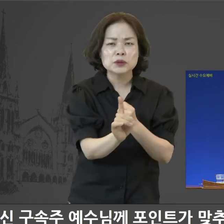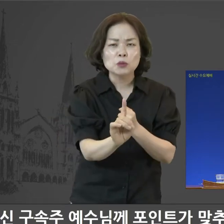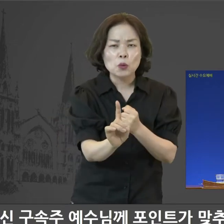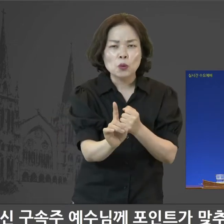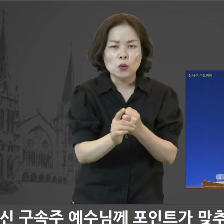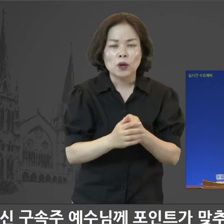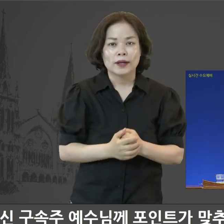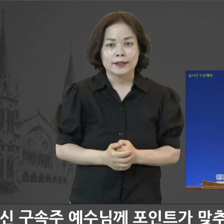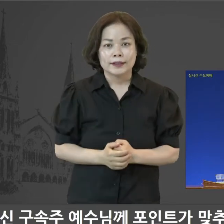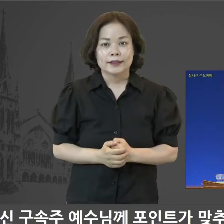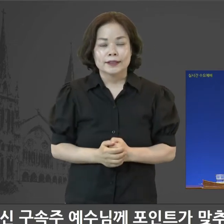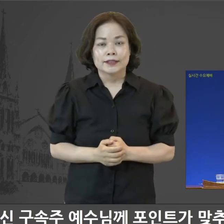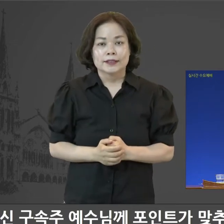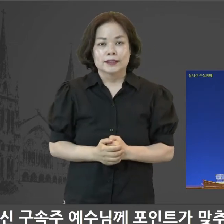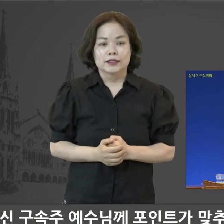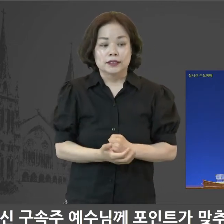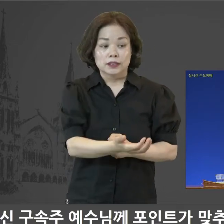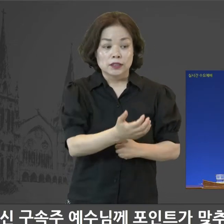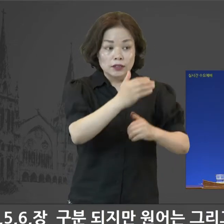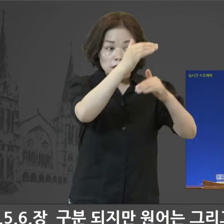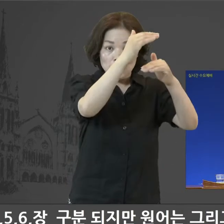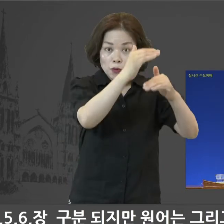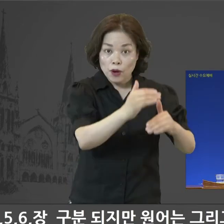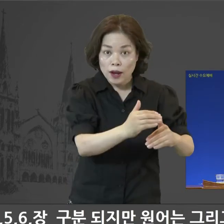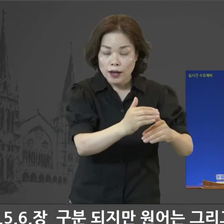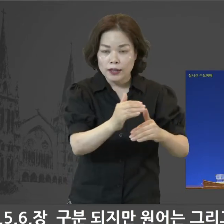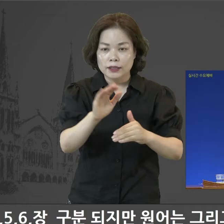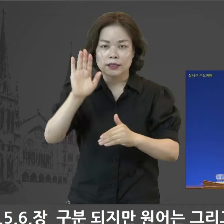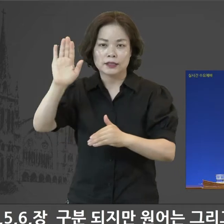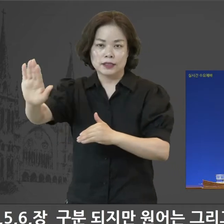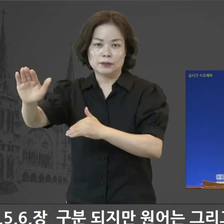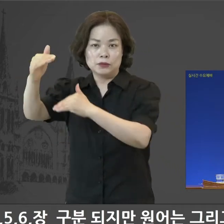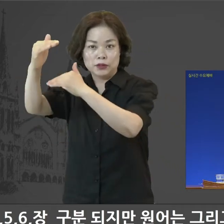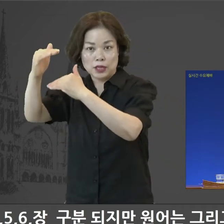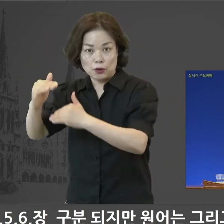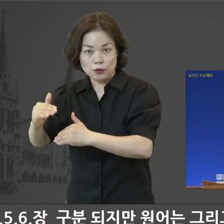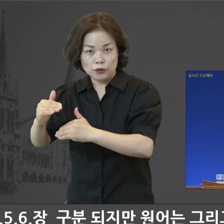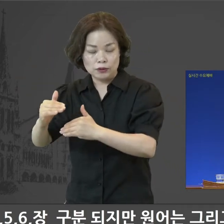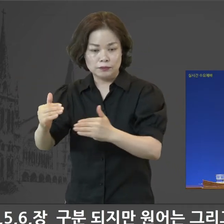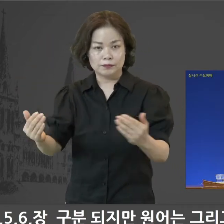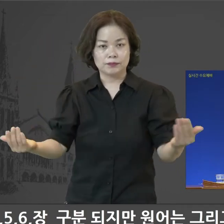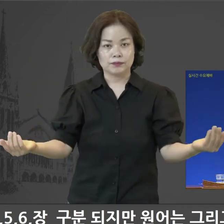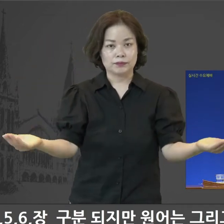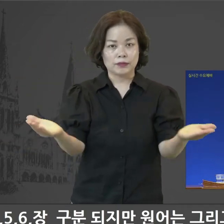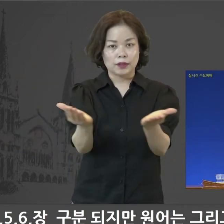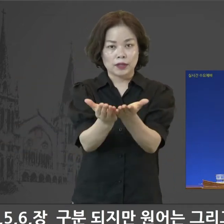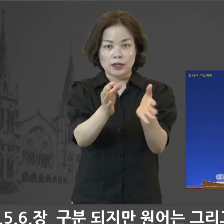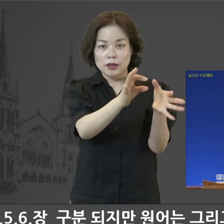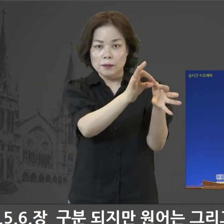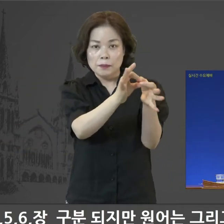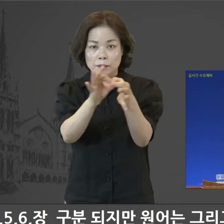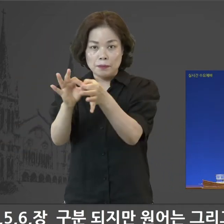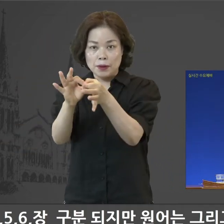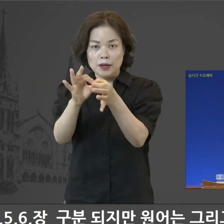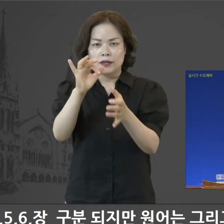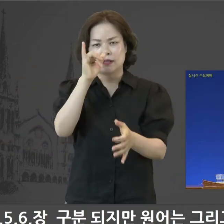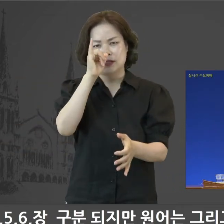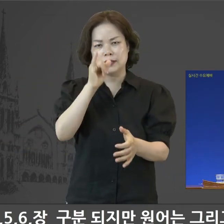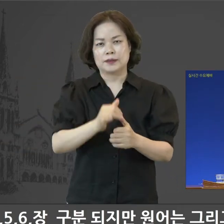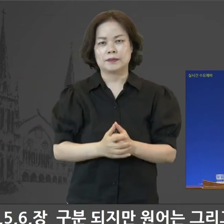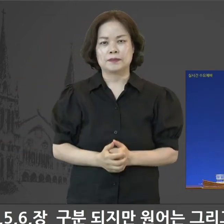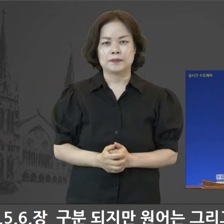무엇이냐? 앞의 내용과 뒤의 내용이 대등하게 연결이 되어 있다는